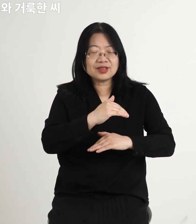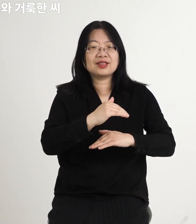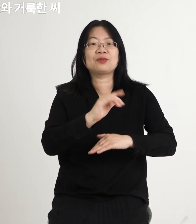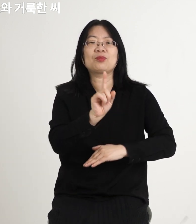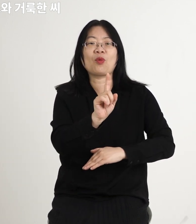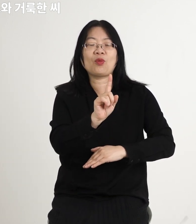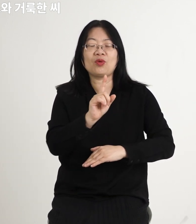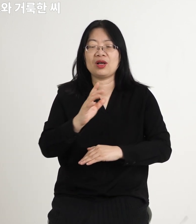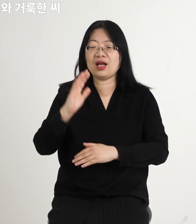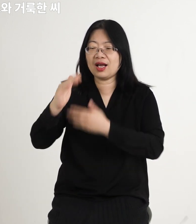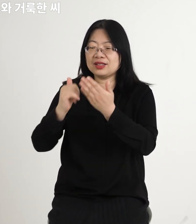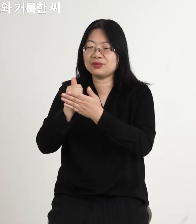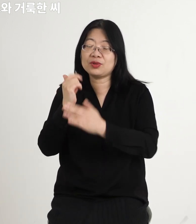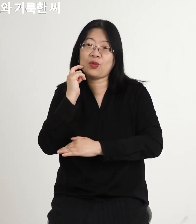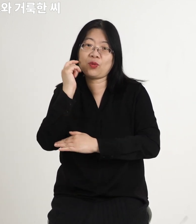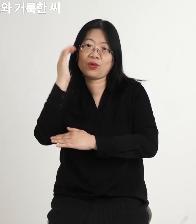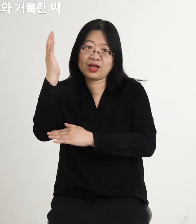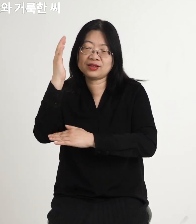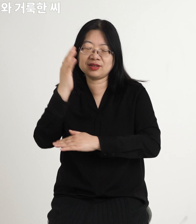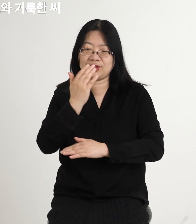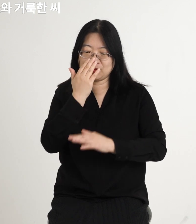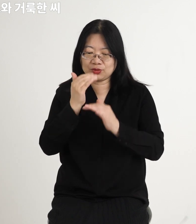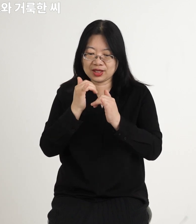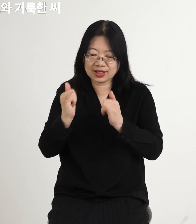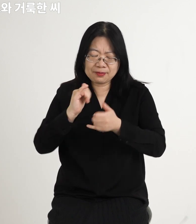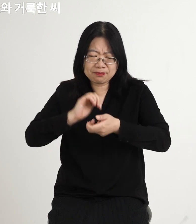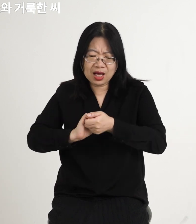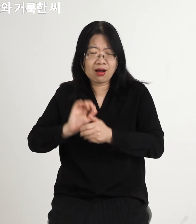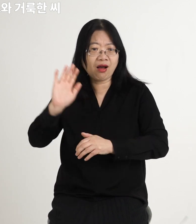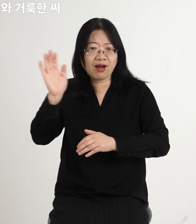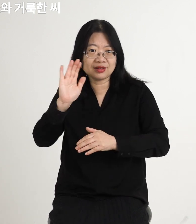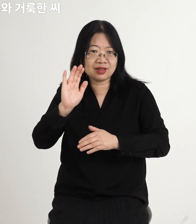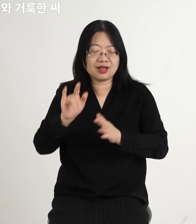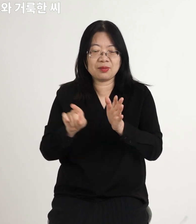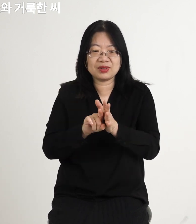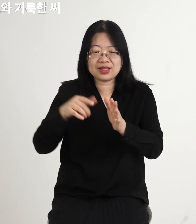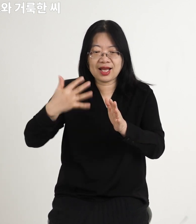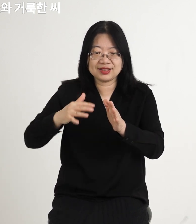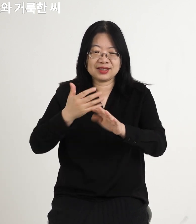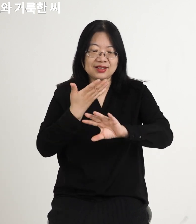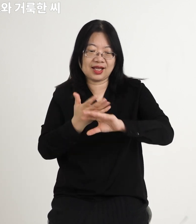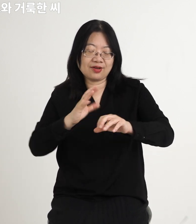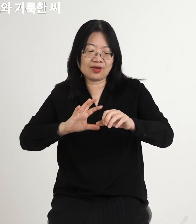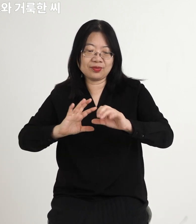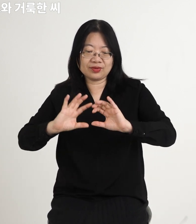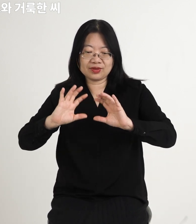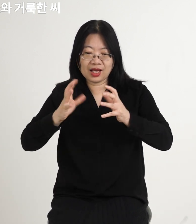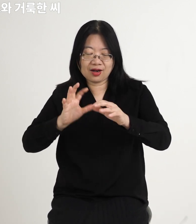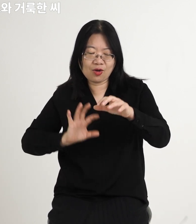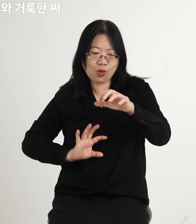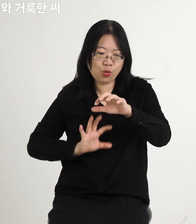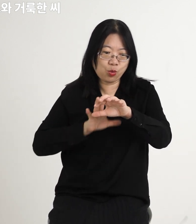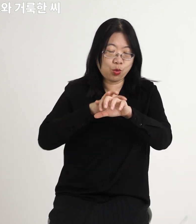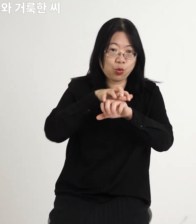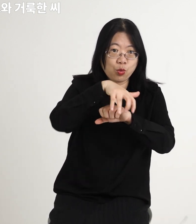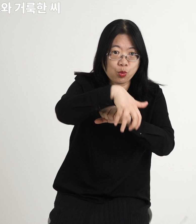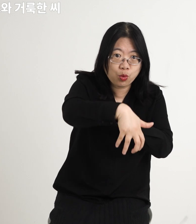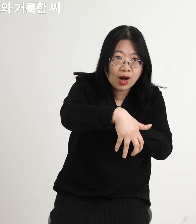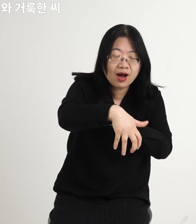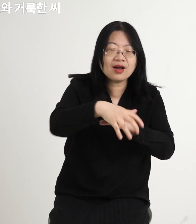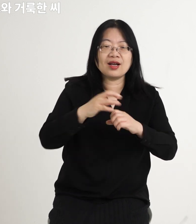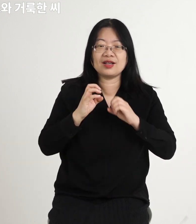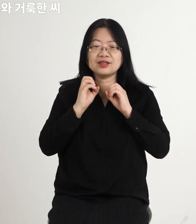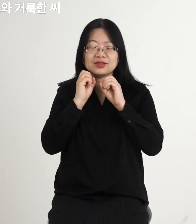유대를 넘어서서 열방에게로 퍼져나갈 것을 암시하는 선교적 그림이에요.